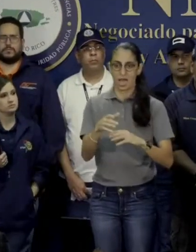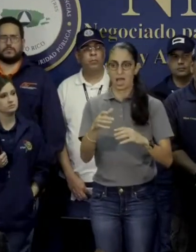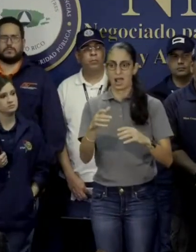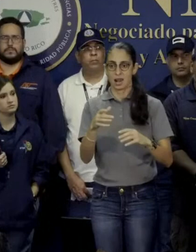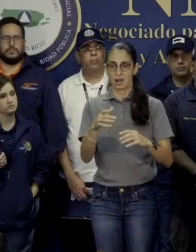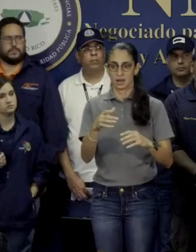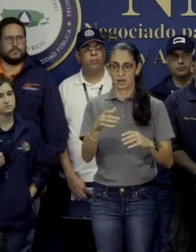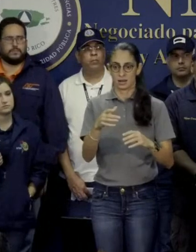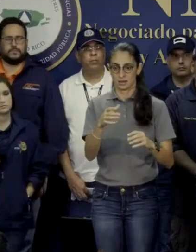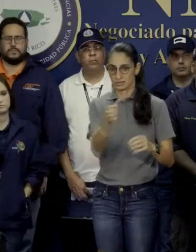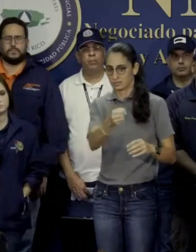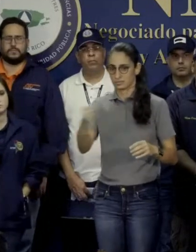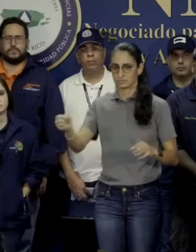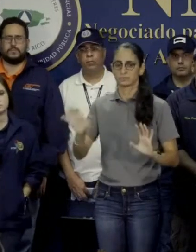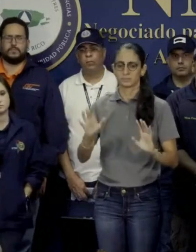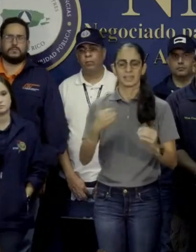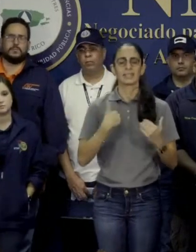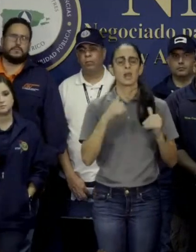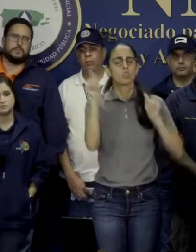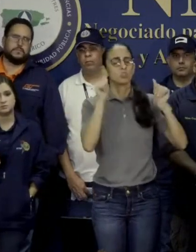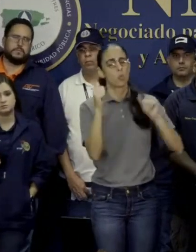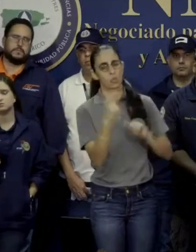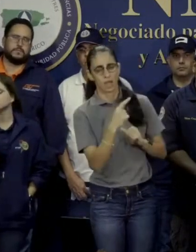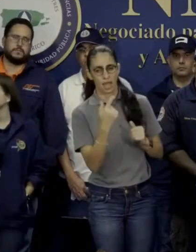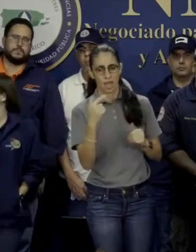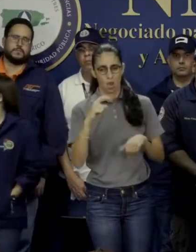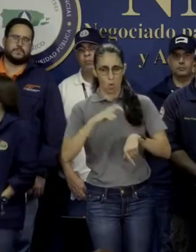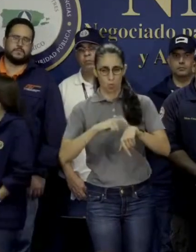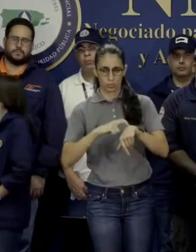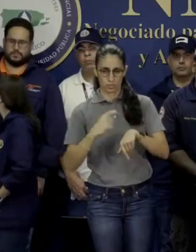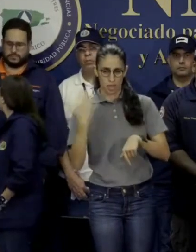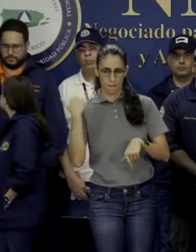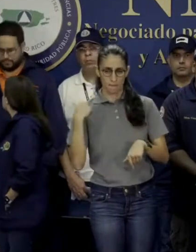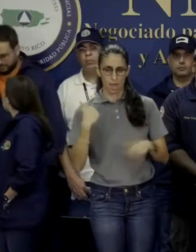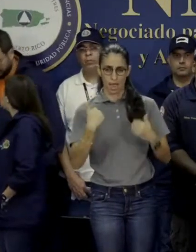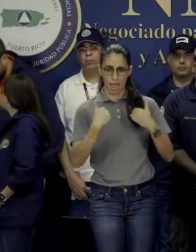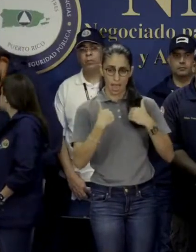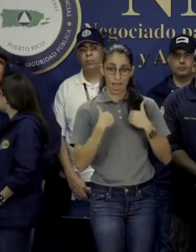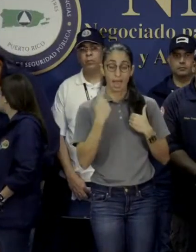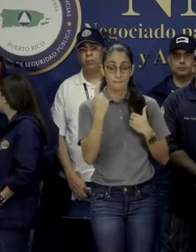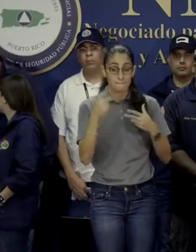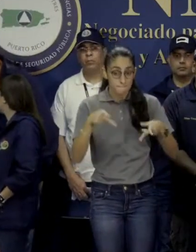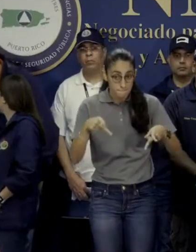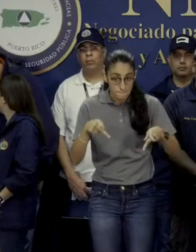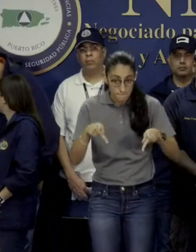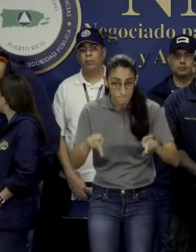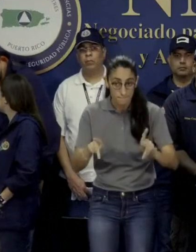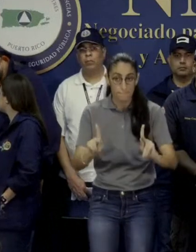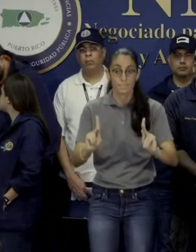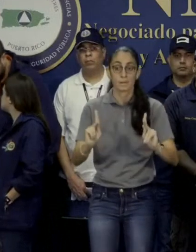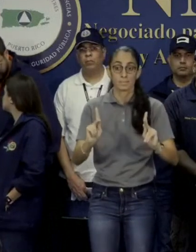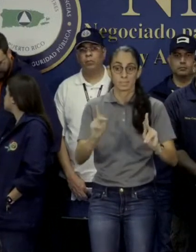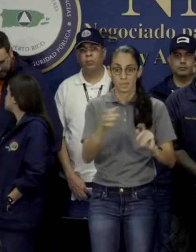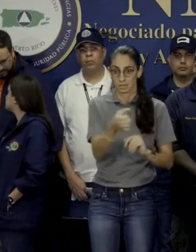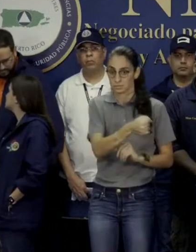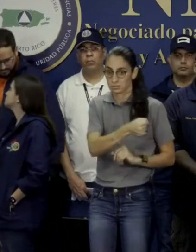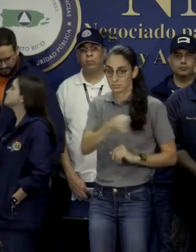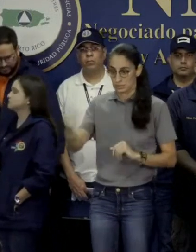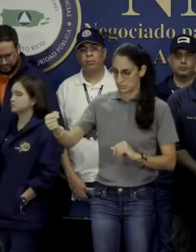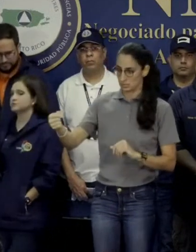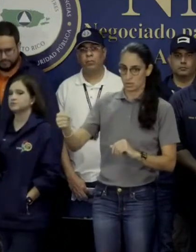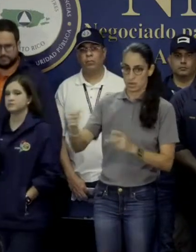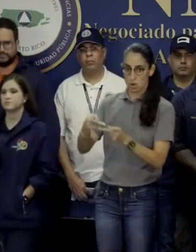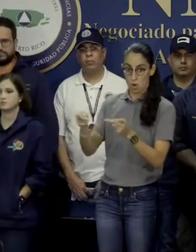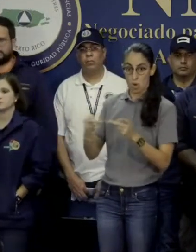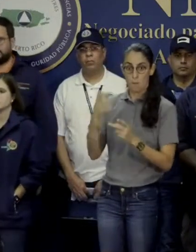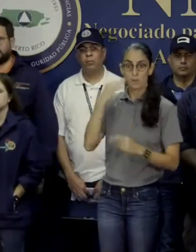a alguien a desalojar. Gobernador, es que tenemos una duda, porque hace algún tiempo existía un estatuto que permitía desalojar, pues porque era necesario,